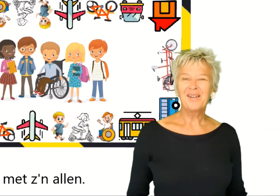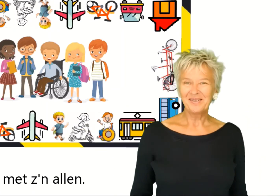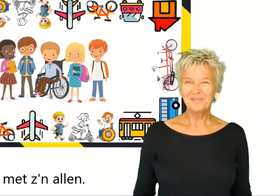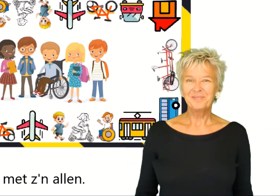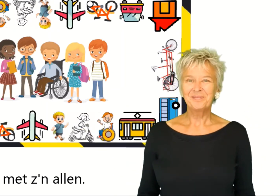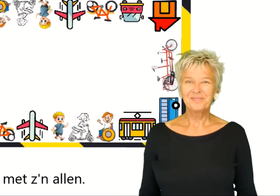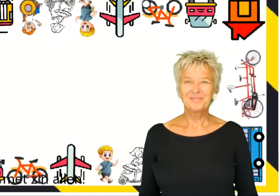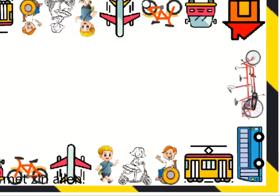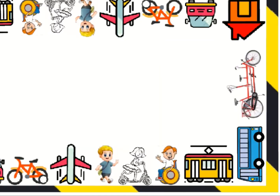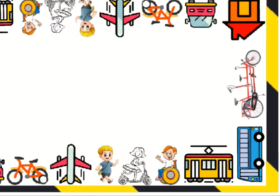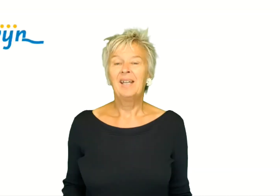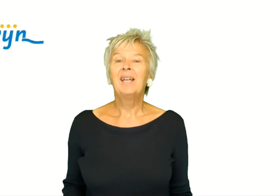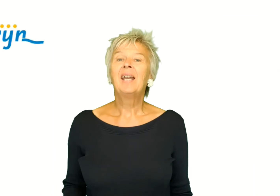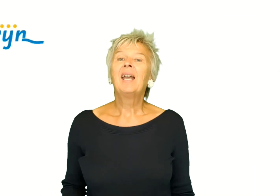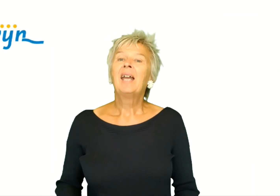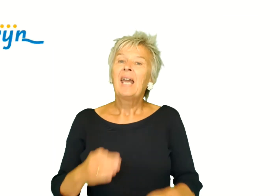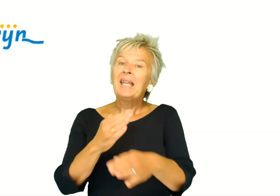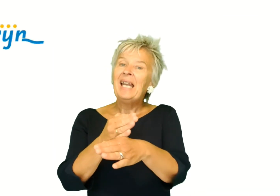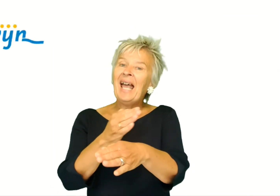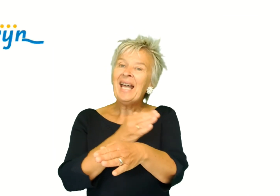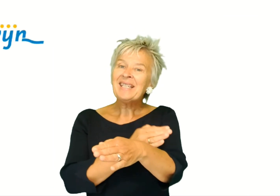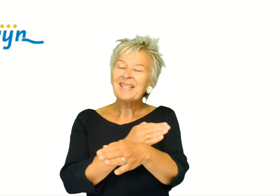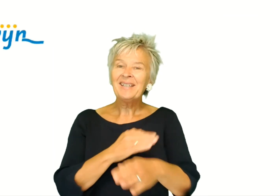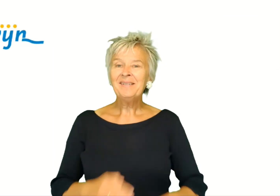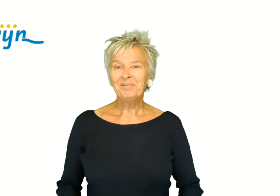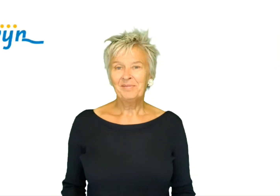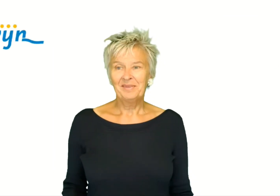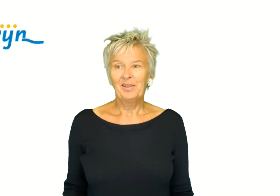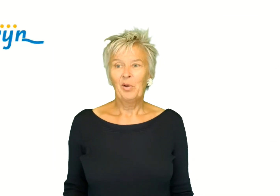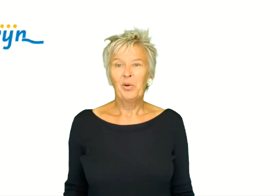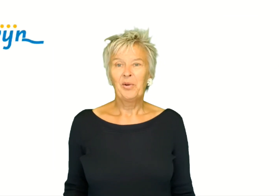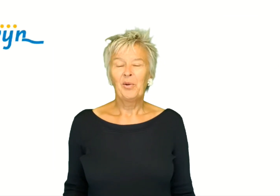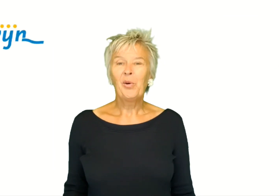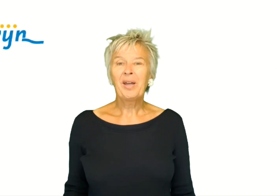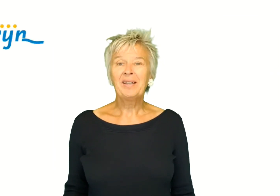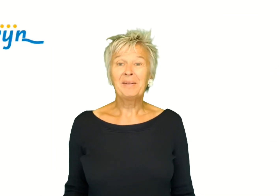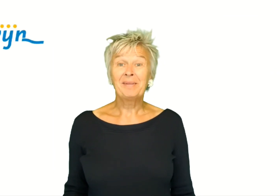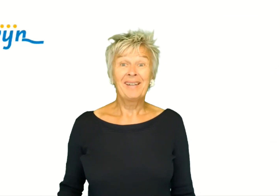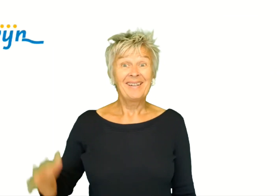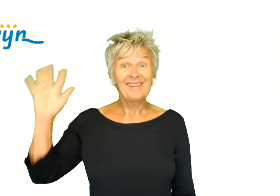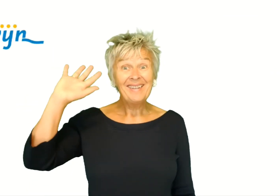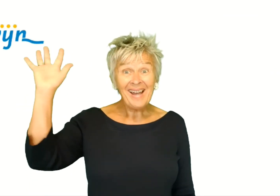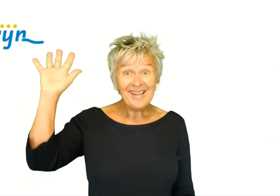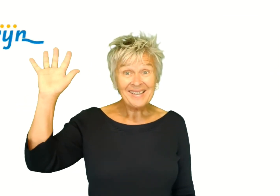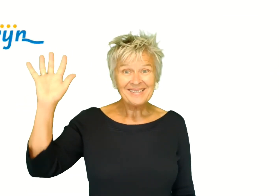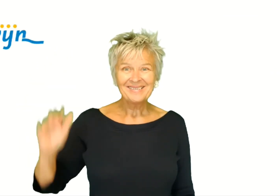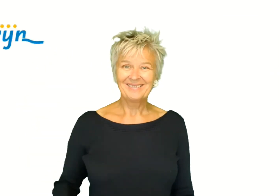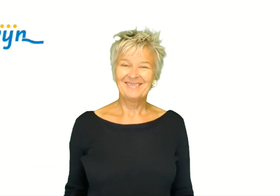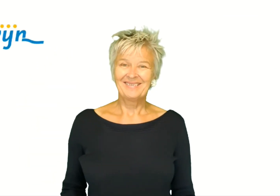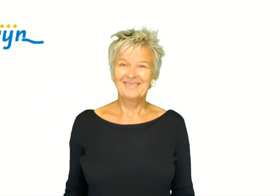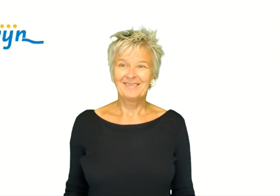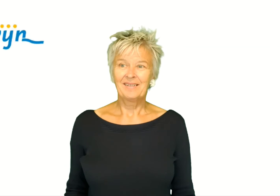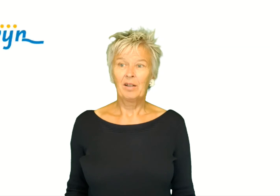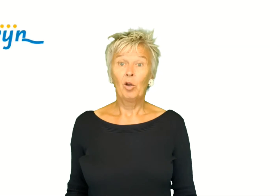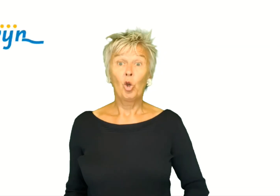allen. Het laatste hoor je dan. Dag.